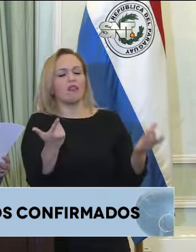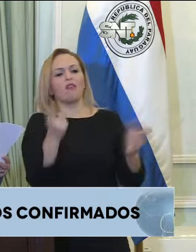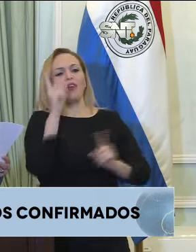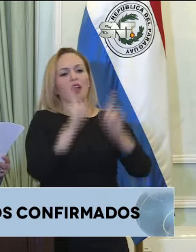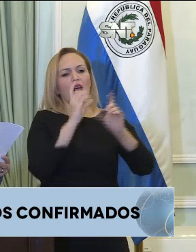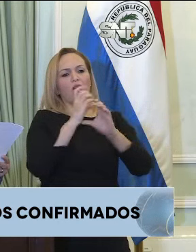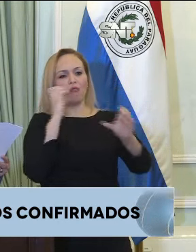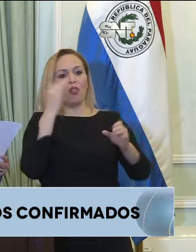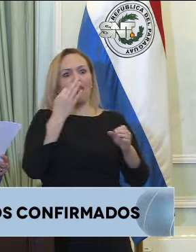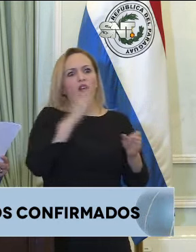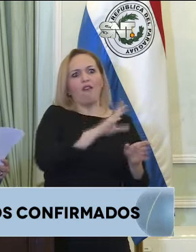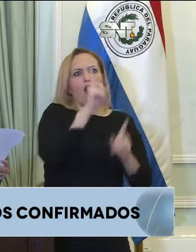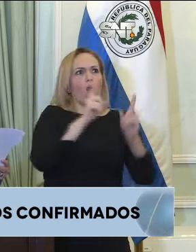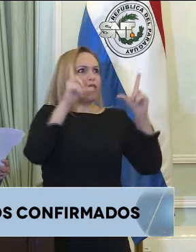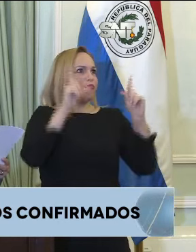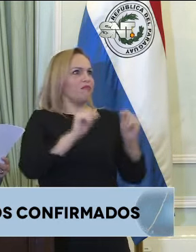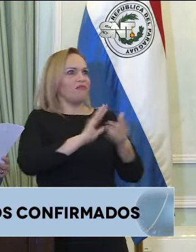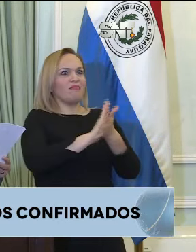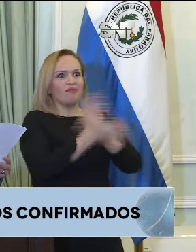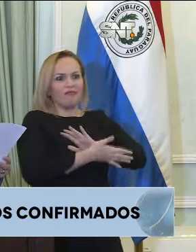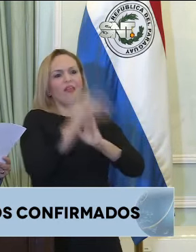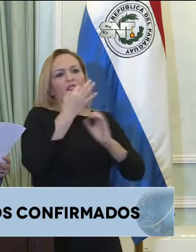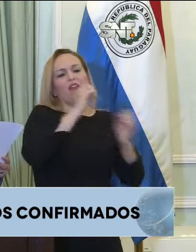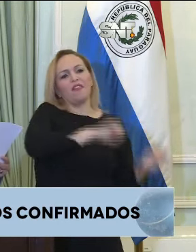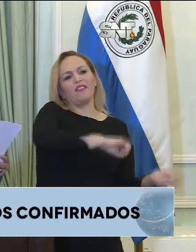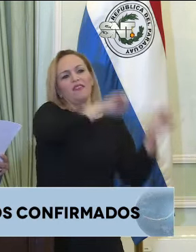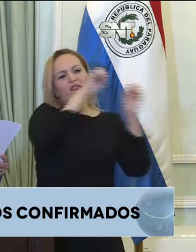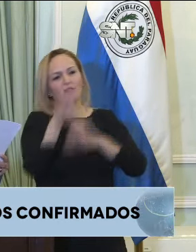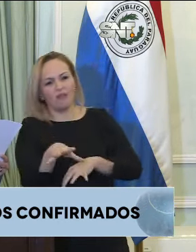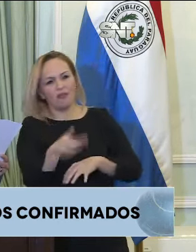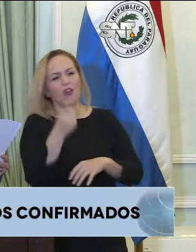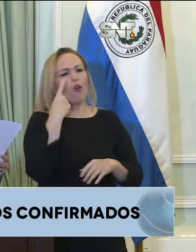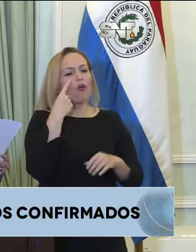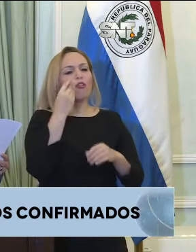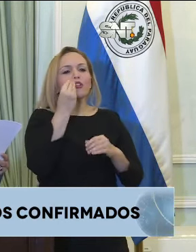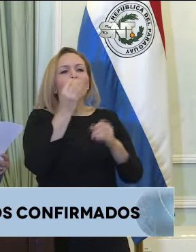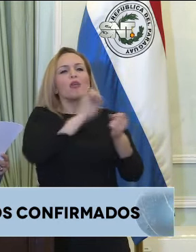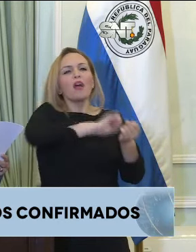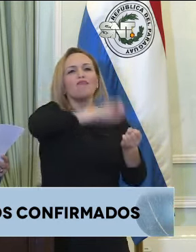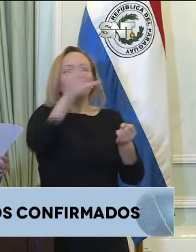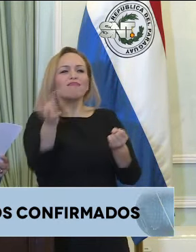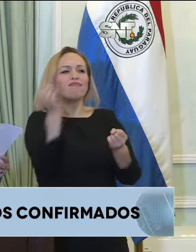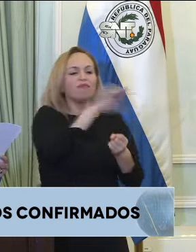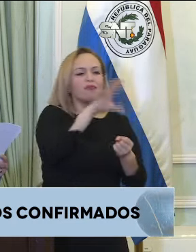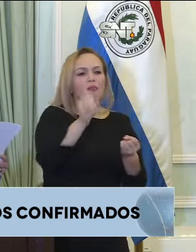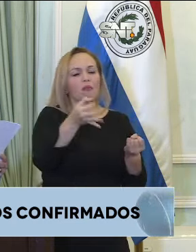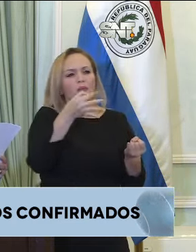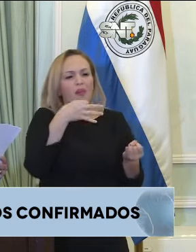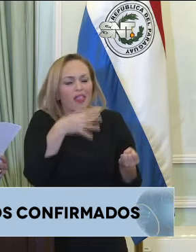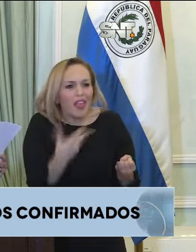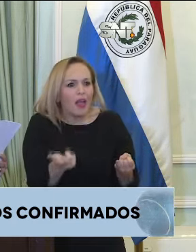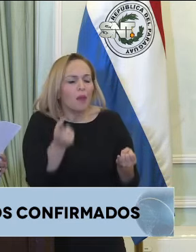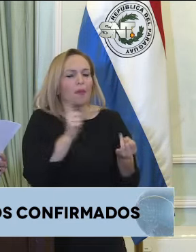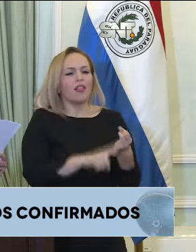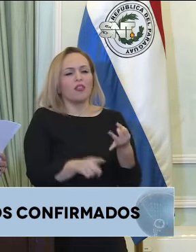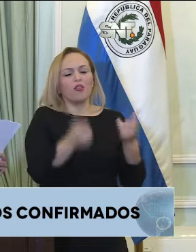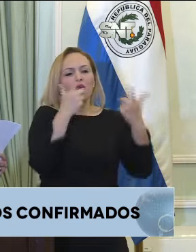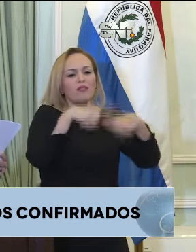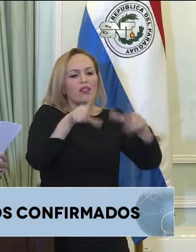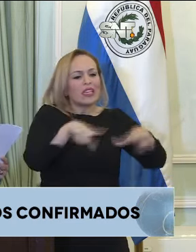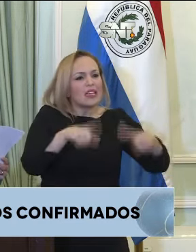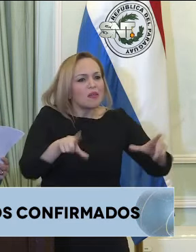licuado de petróleo también, servicios de entrega a domicilio, lo que conocemos como delivery, medicamentos, productos de higiene,